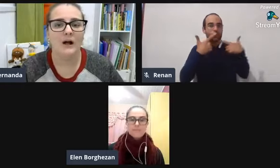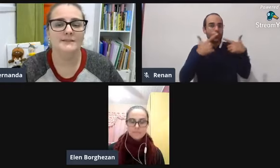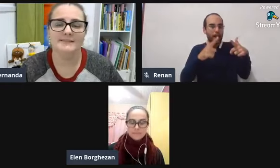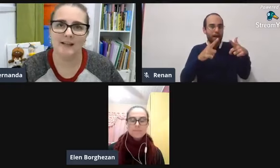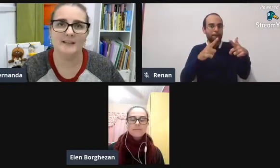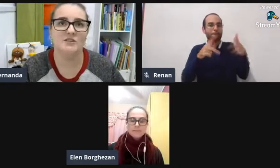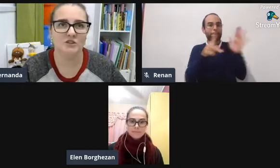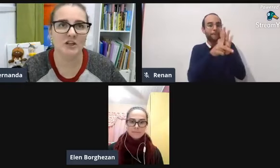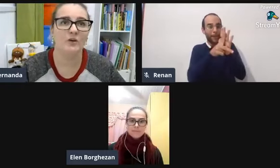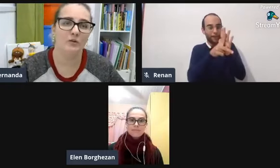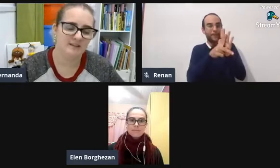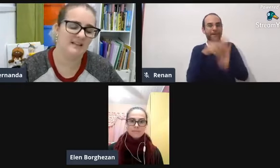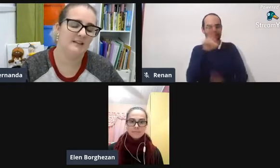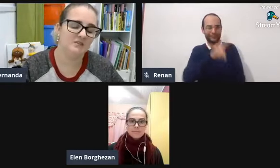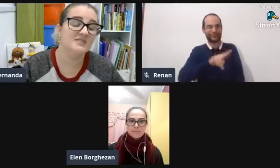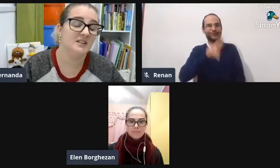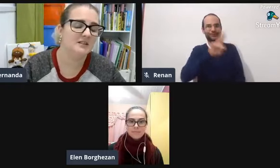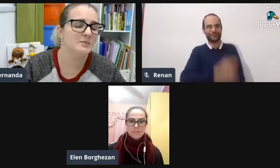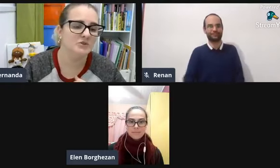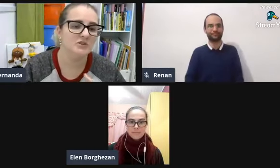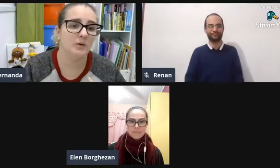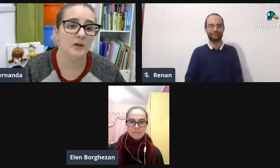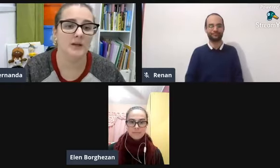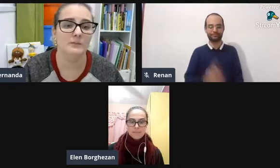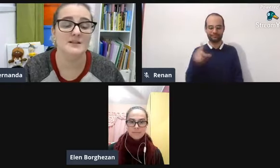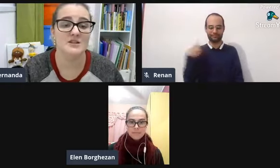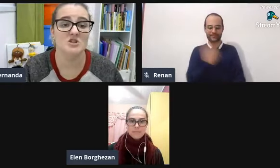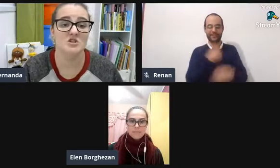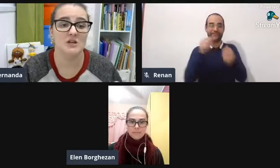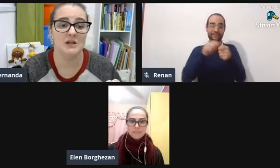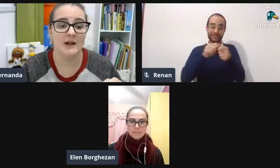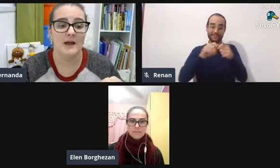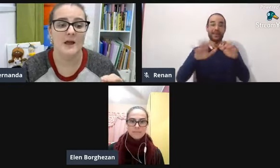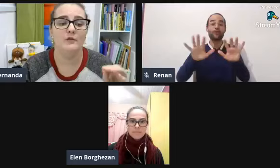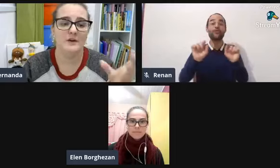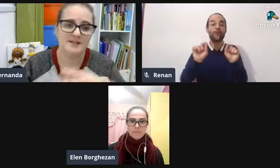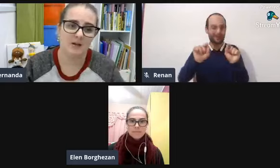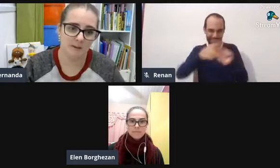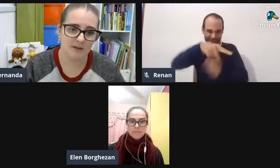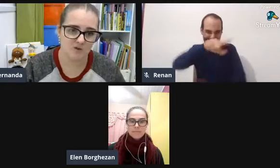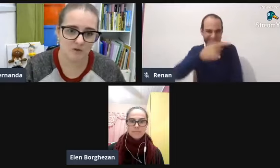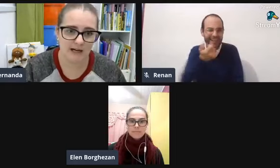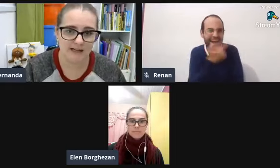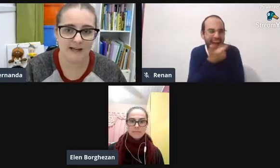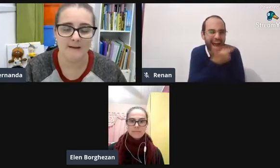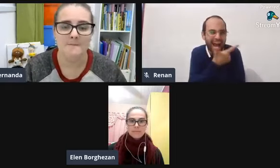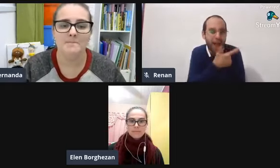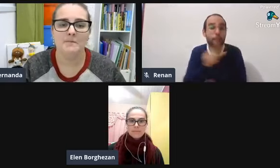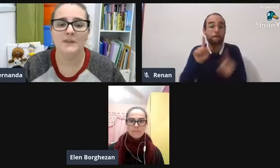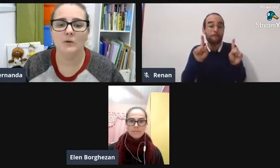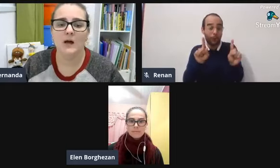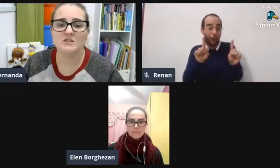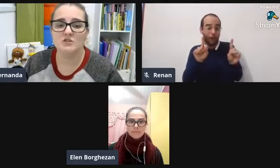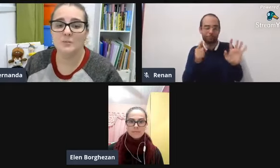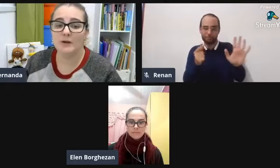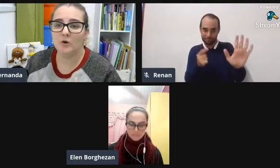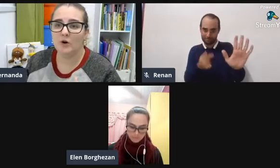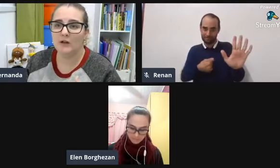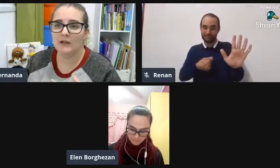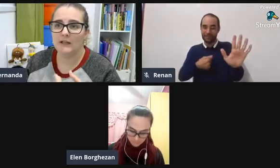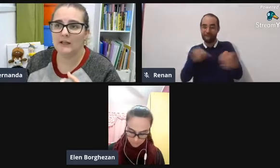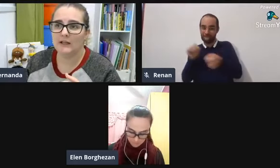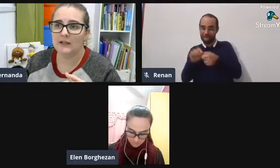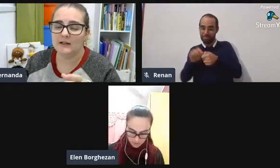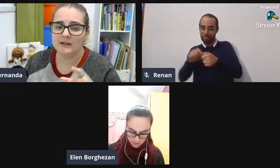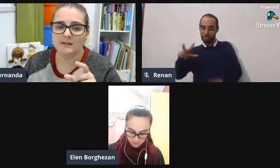Então, a gente chegou a fazer isso, sim, as pessoas vão rir, mas eu fazia aula particular, né? Então, a gente